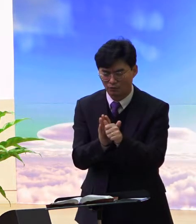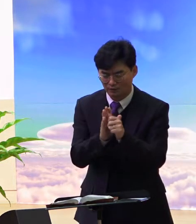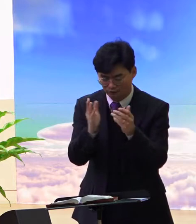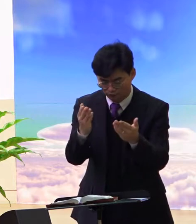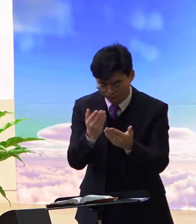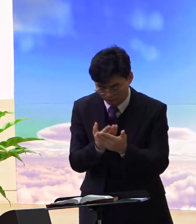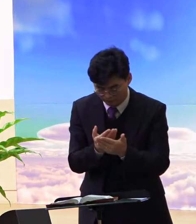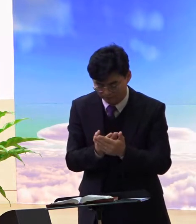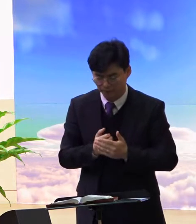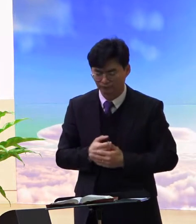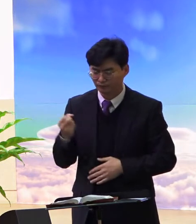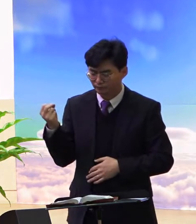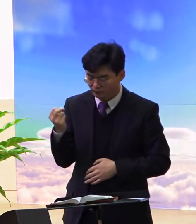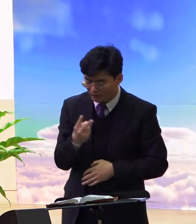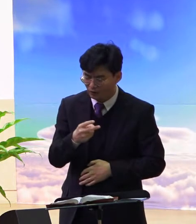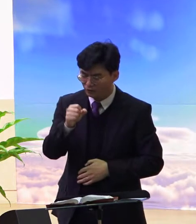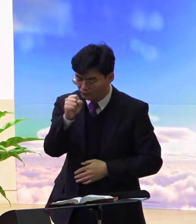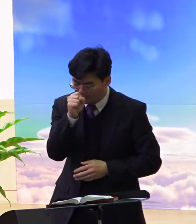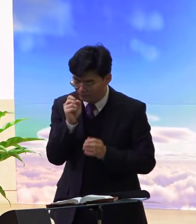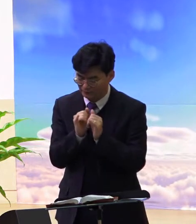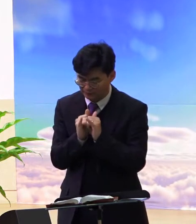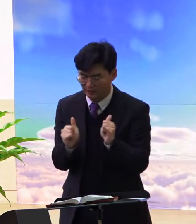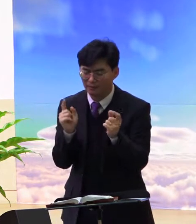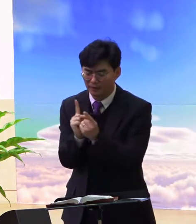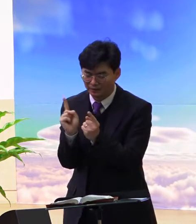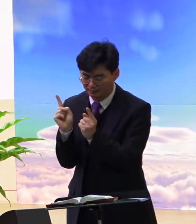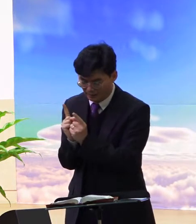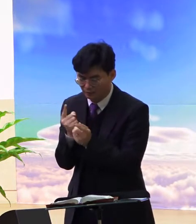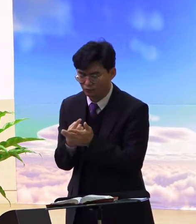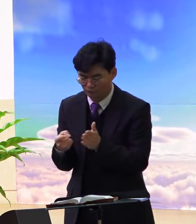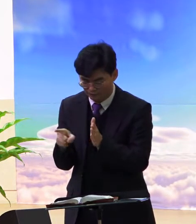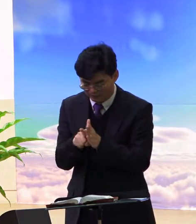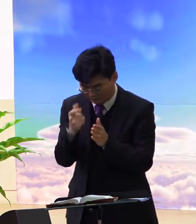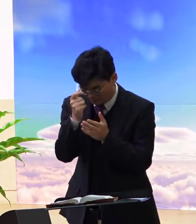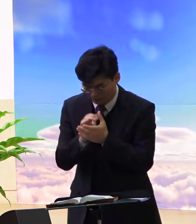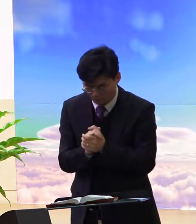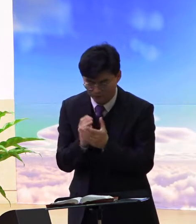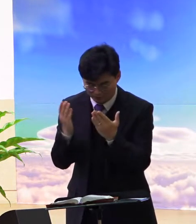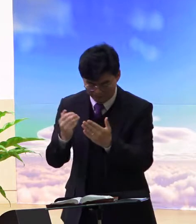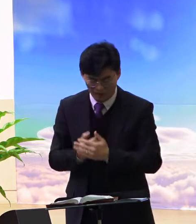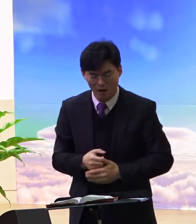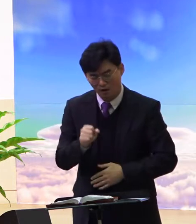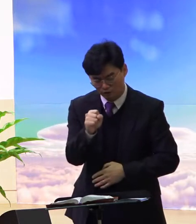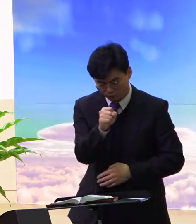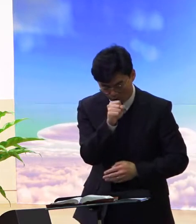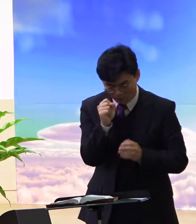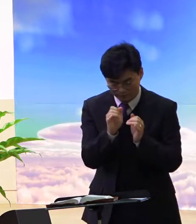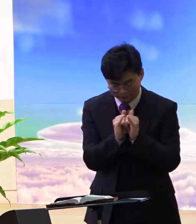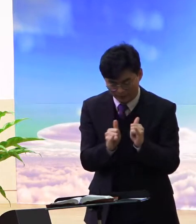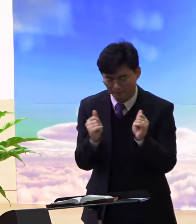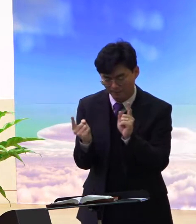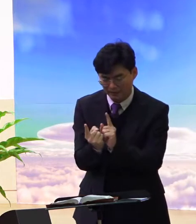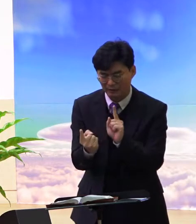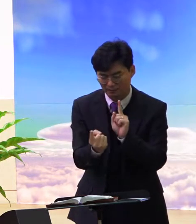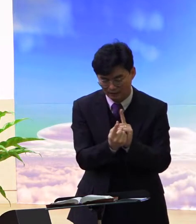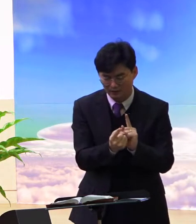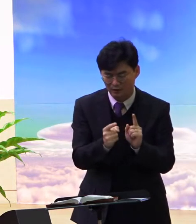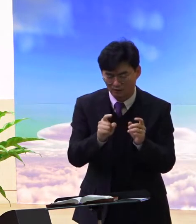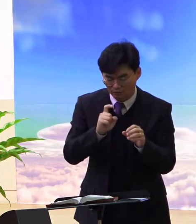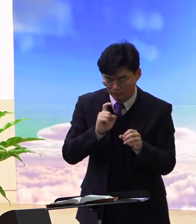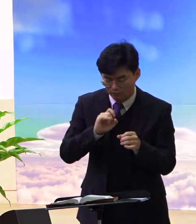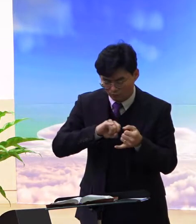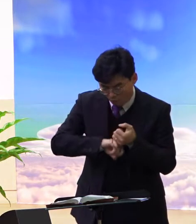만남들을 위해 기도하게 하여 주시옵소서. 좋은 만남을 위한 기도는 아무리 빨라도 빠른 것이 아니며 아무리